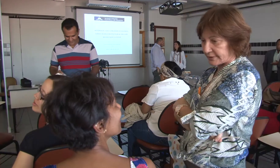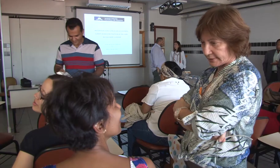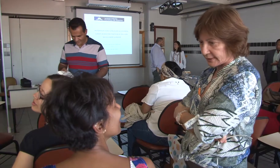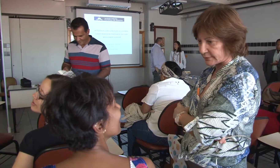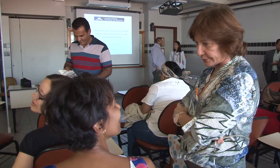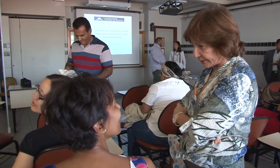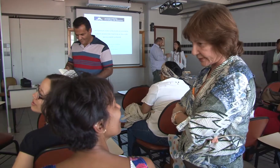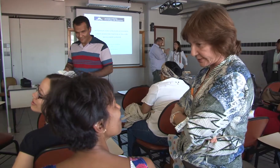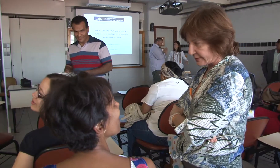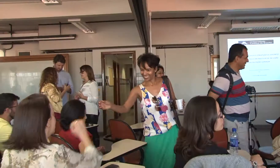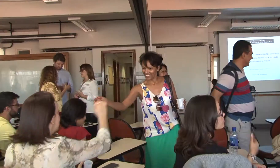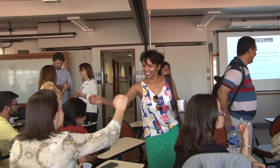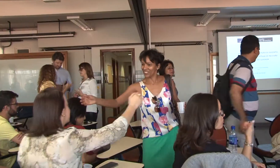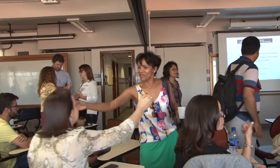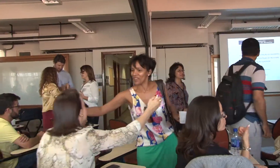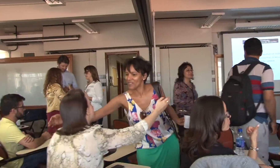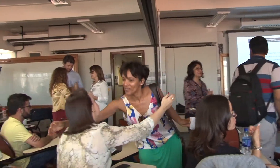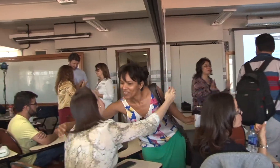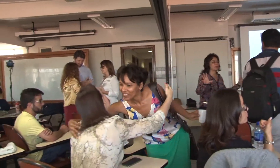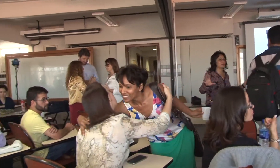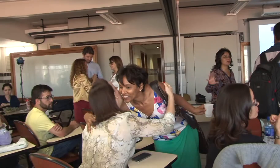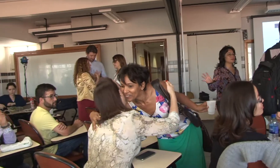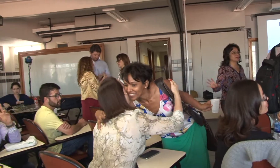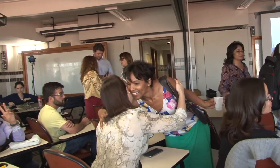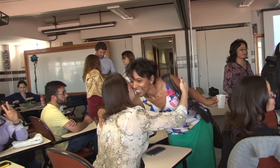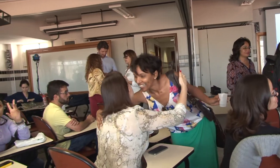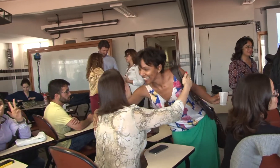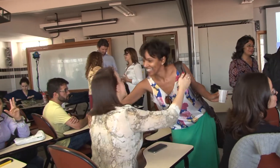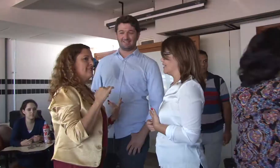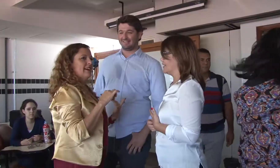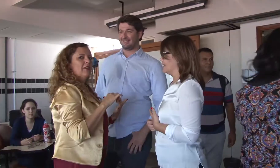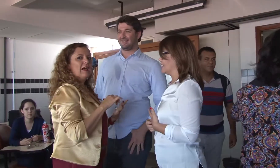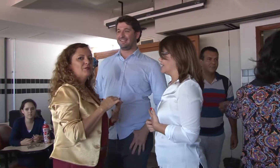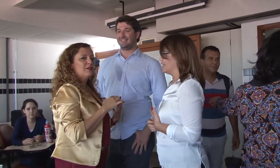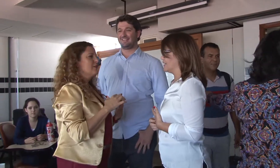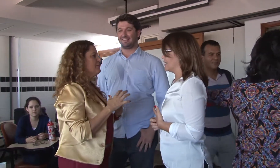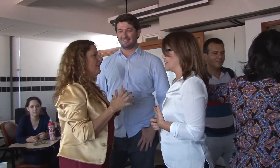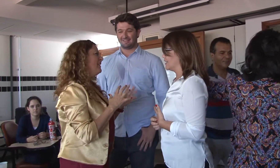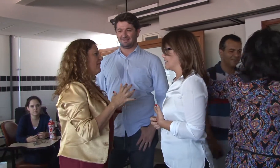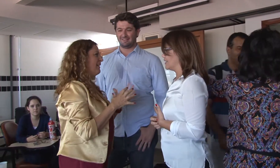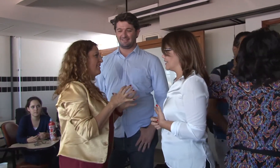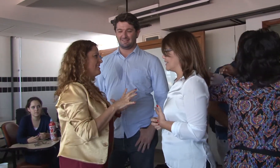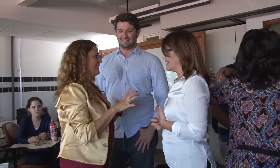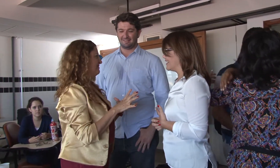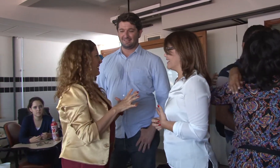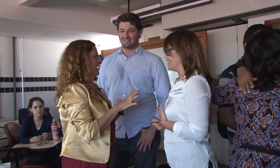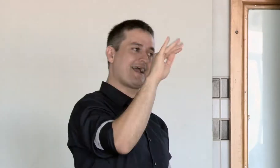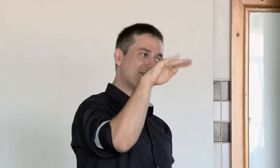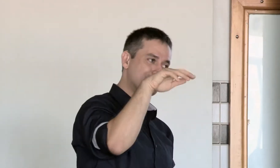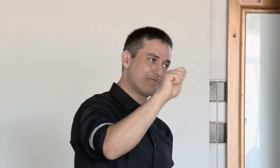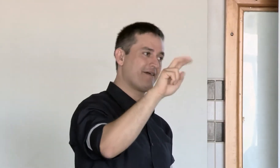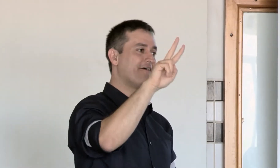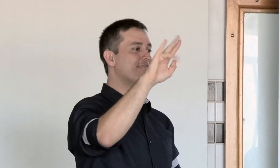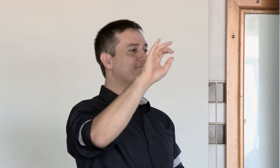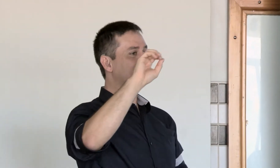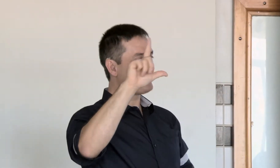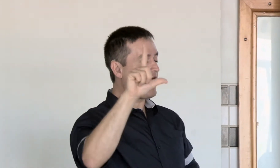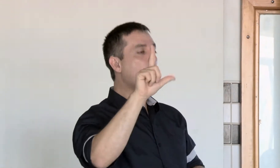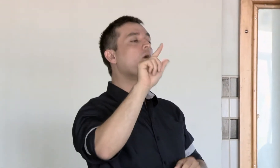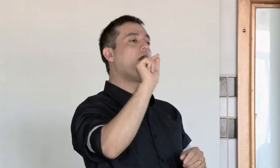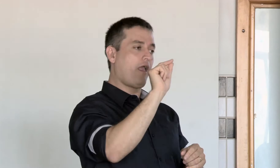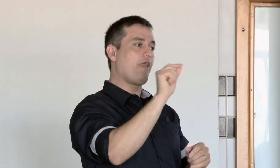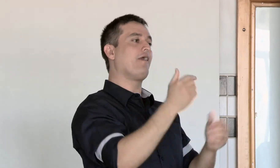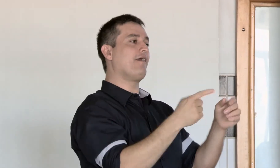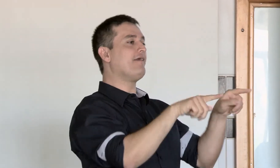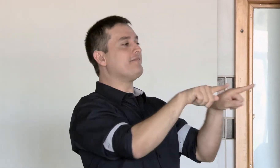2014 é o ano que marca um momento histórico no programa de Mestrado em educação da Universidade Católica de Brasília o professor